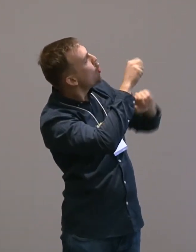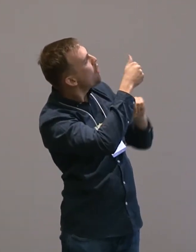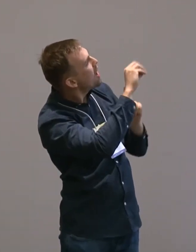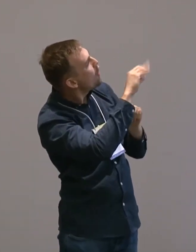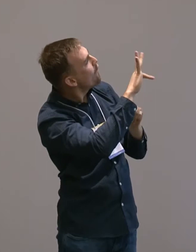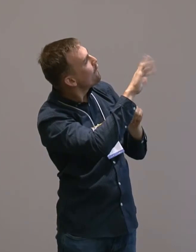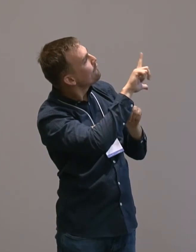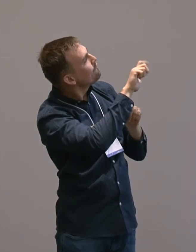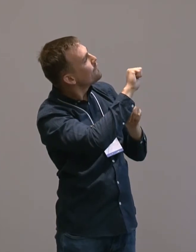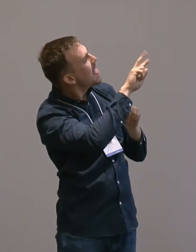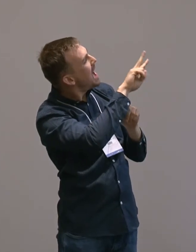Azevedo